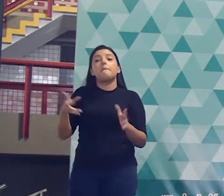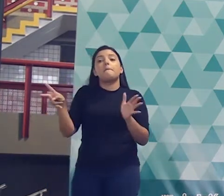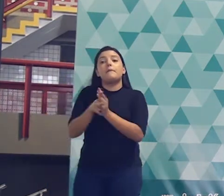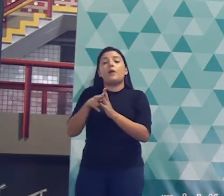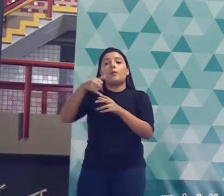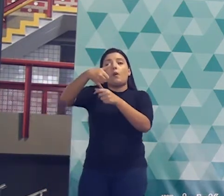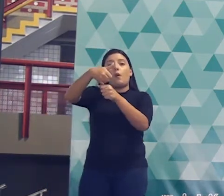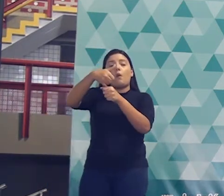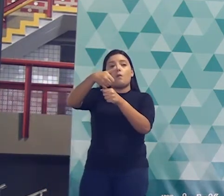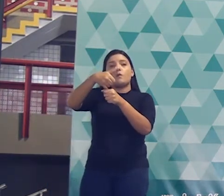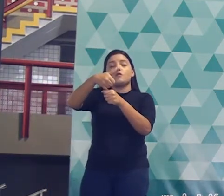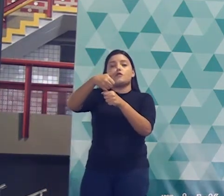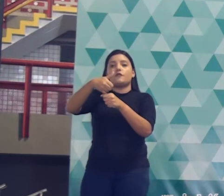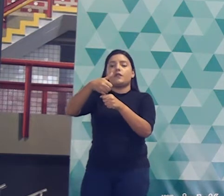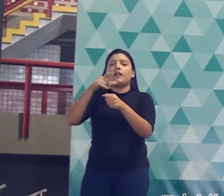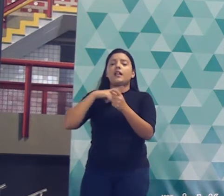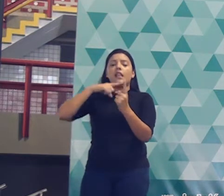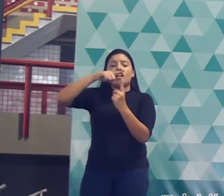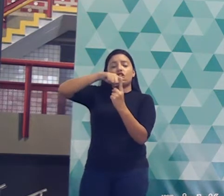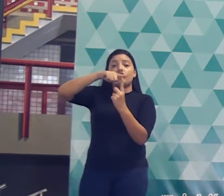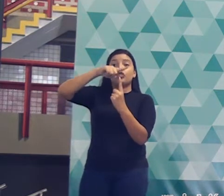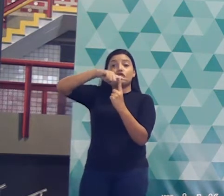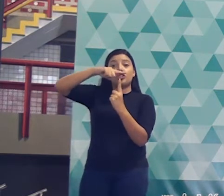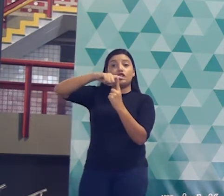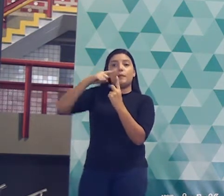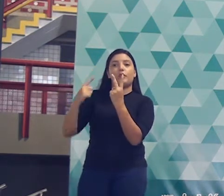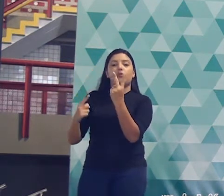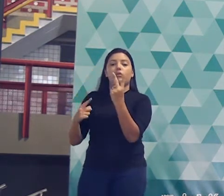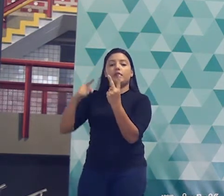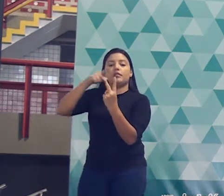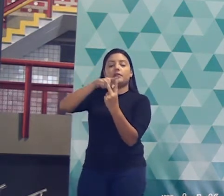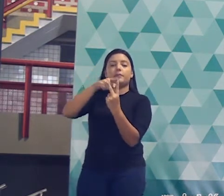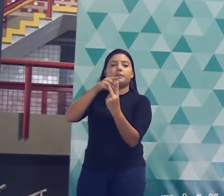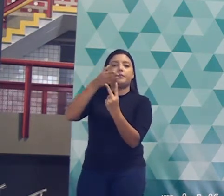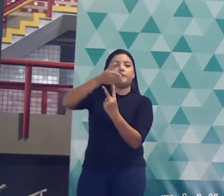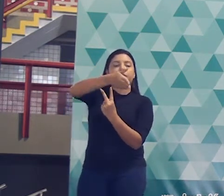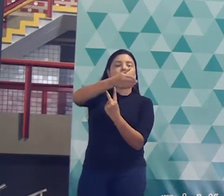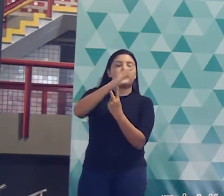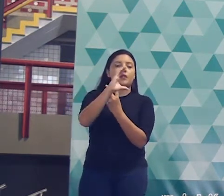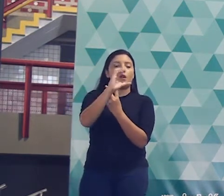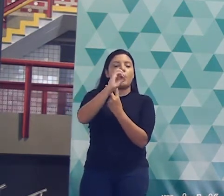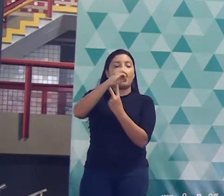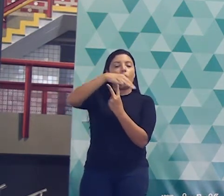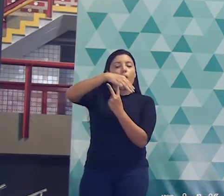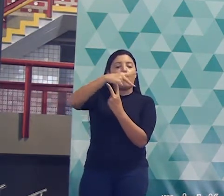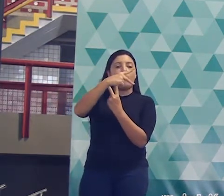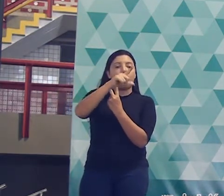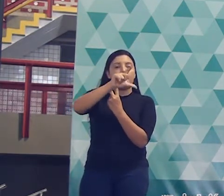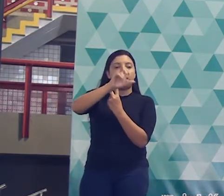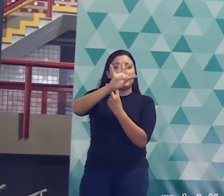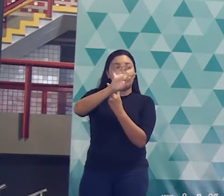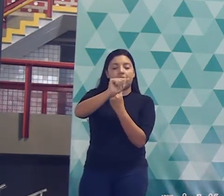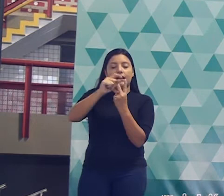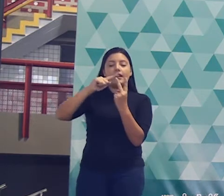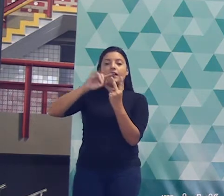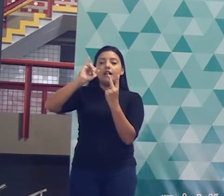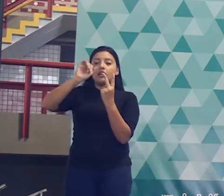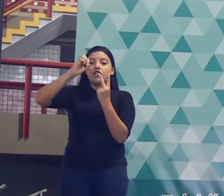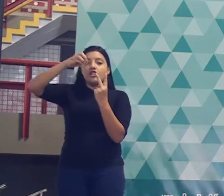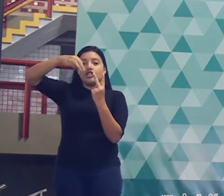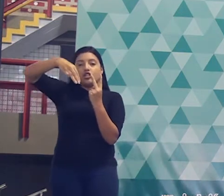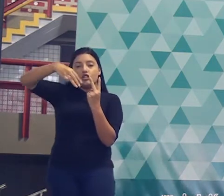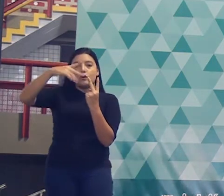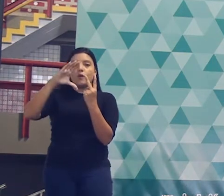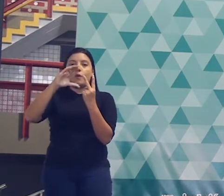Combustão. Existem dois tipos de combustão. Quais são os dois tipos de combustão? A combustão completa e a combustão incompleta. Qual a diferença